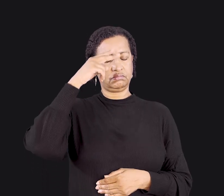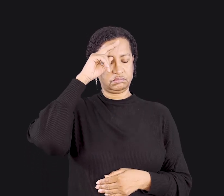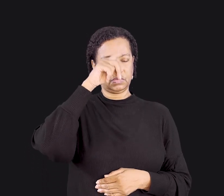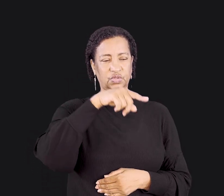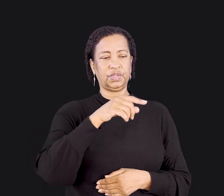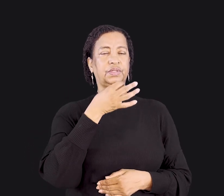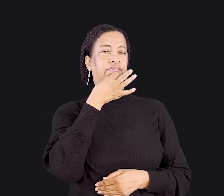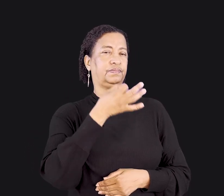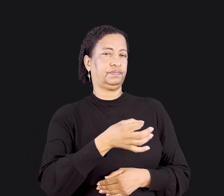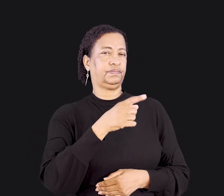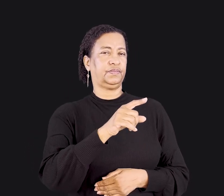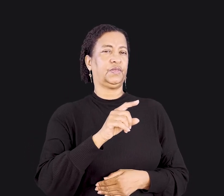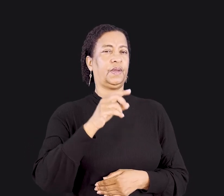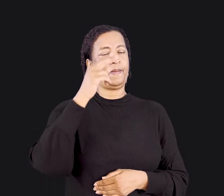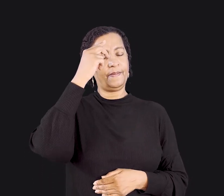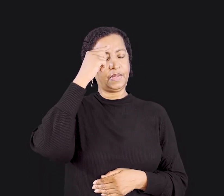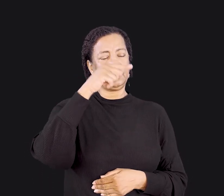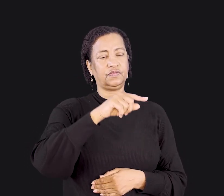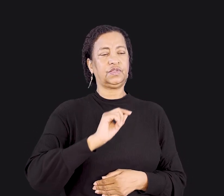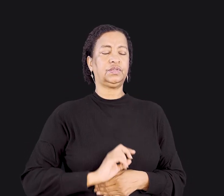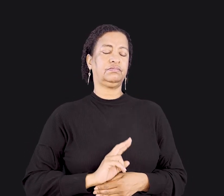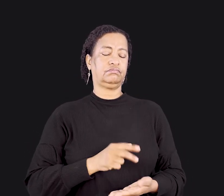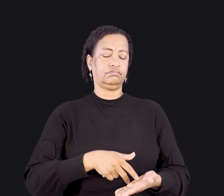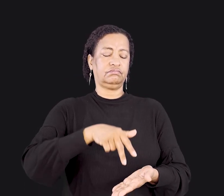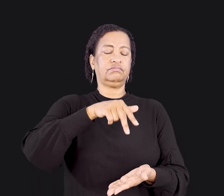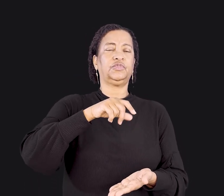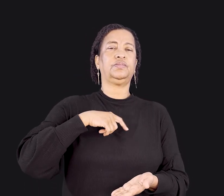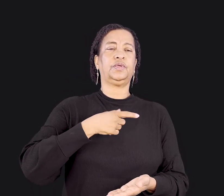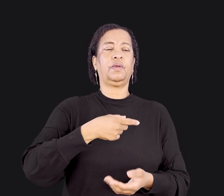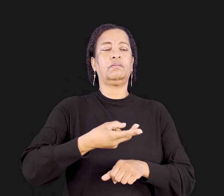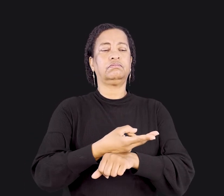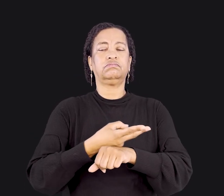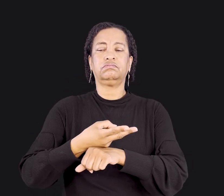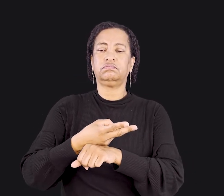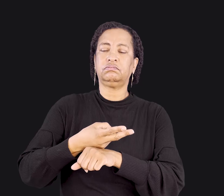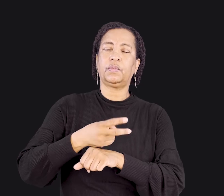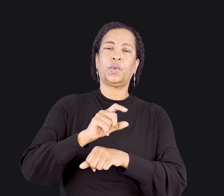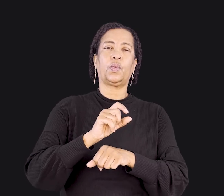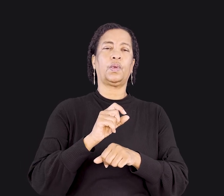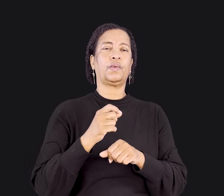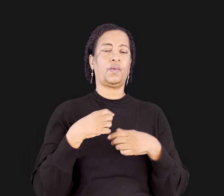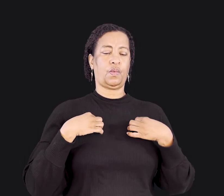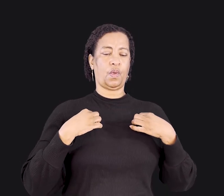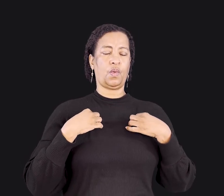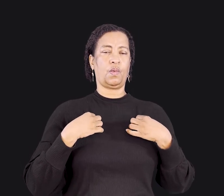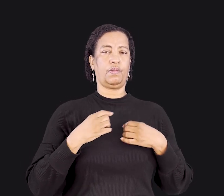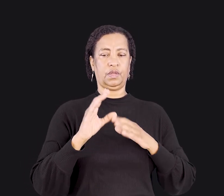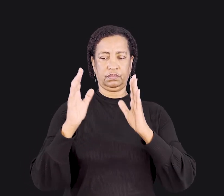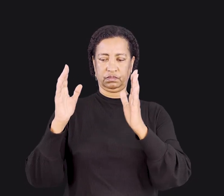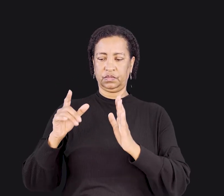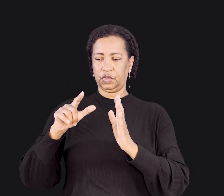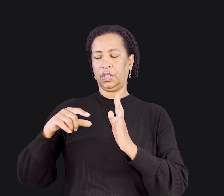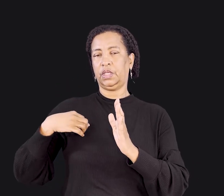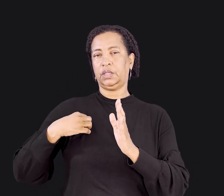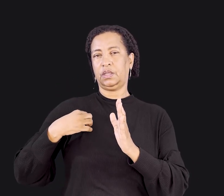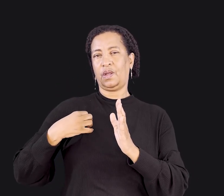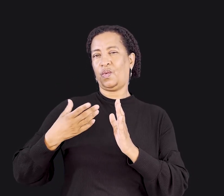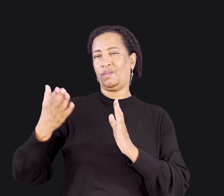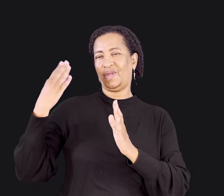sugere. Imagine que você se levante de manhã e vá procurar o que vestir. De um lado do guarda-roupa você tem uns trapos da sua vida antiga